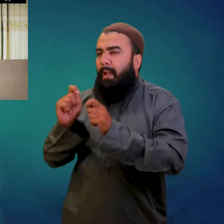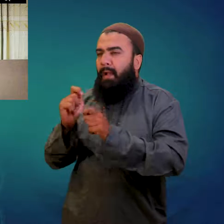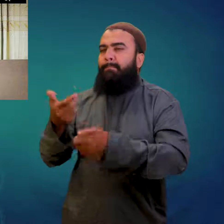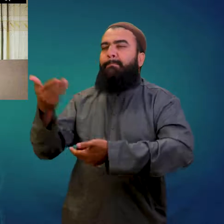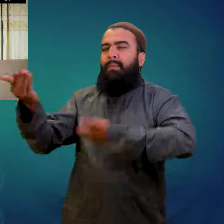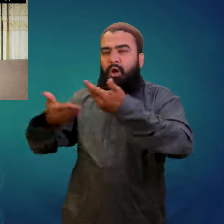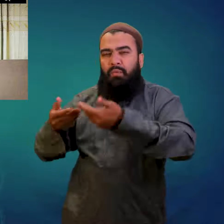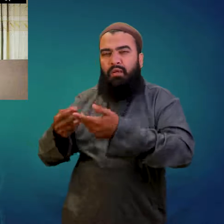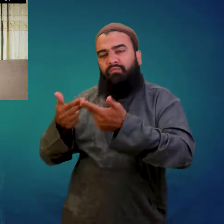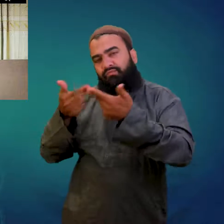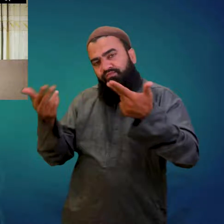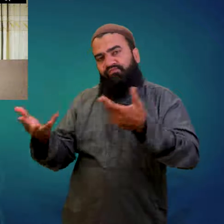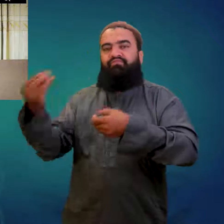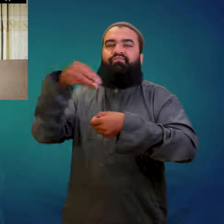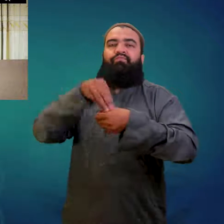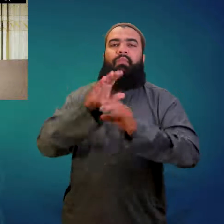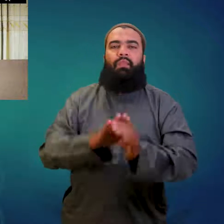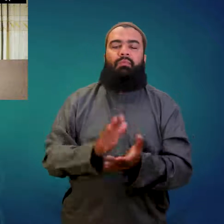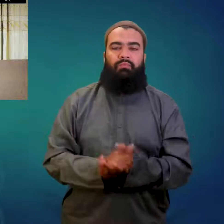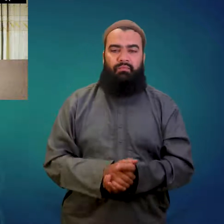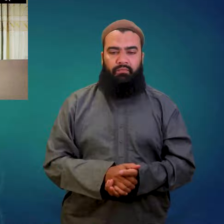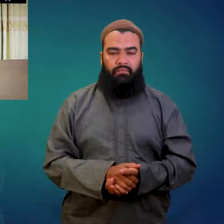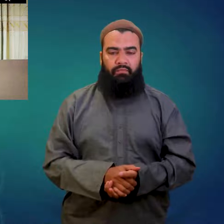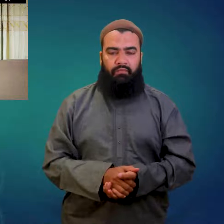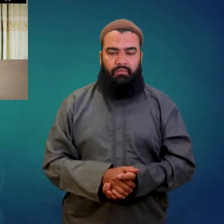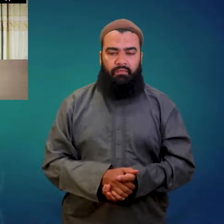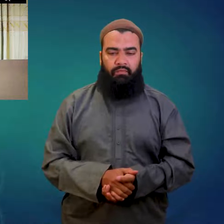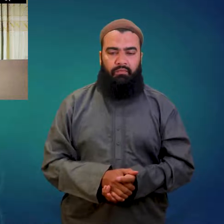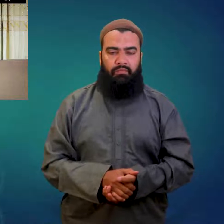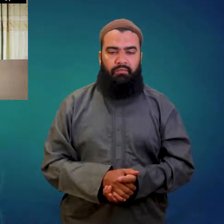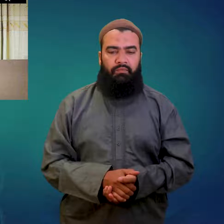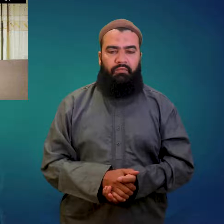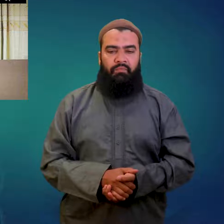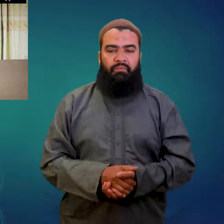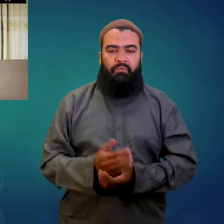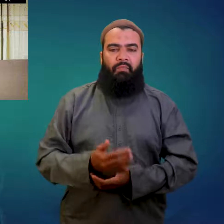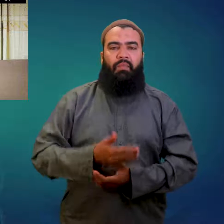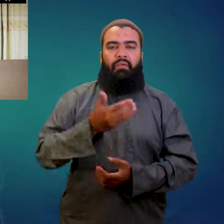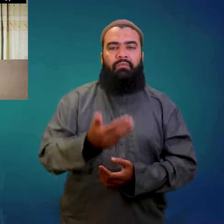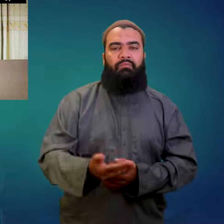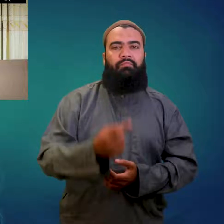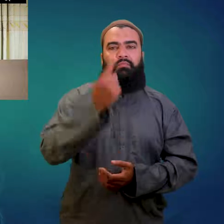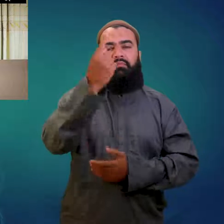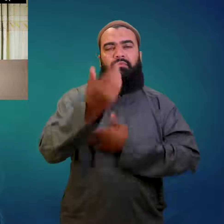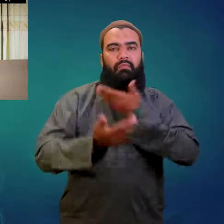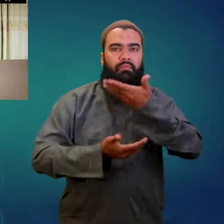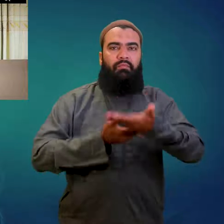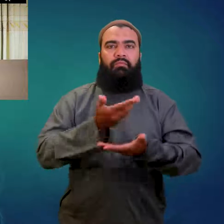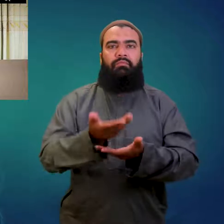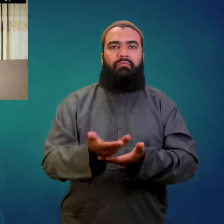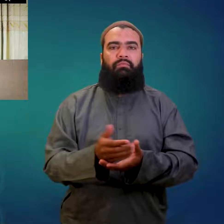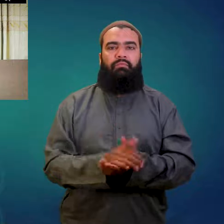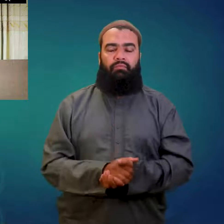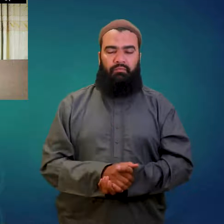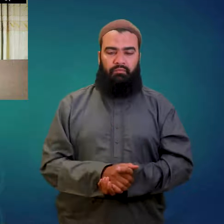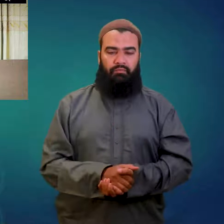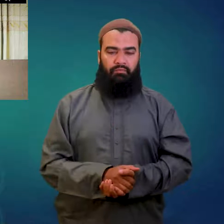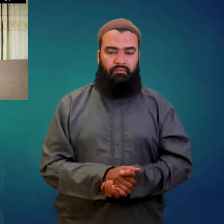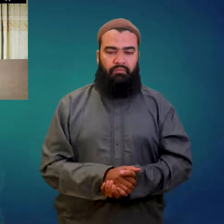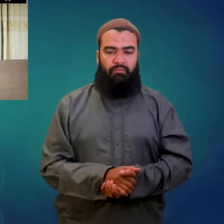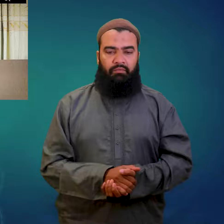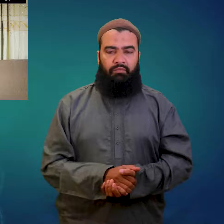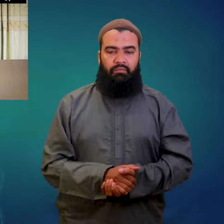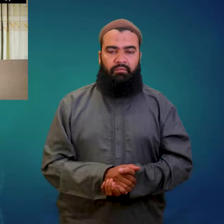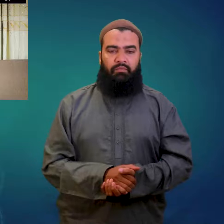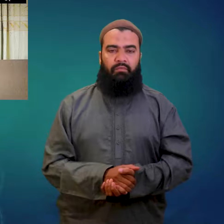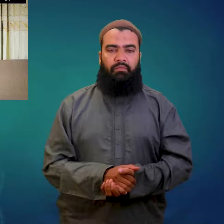رکھنے کی حرمت اور ممانعات میں فرمایا گیا ہے۔ رکوع نمبر 8 آیت نمبر 7